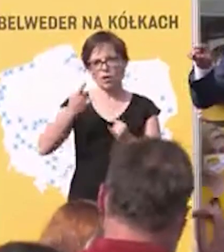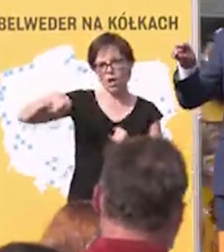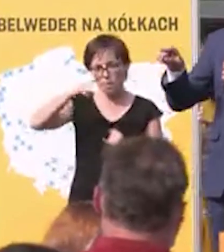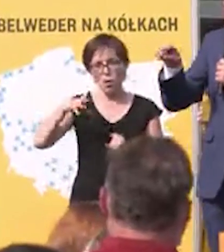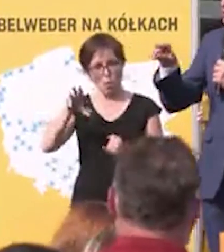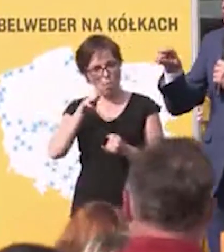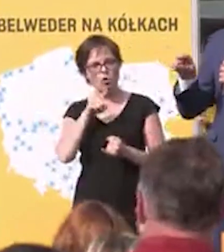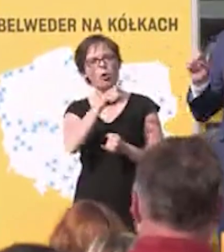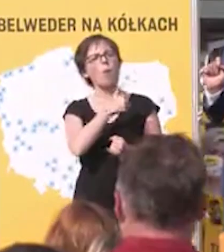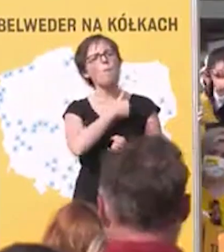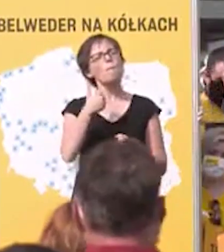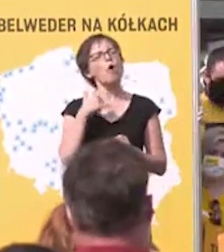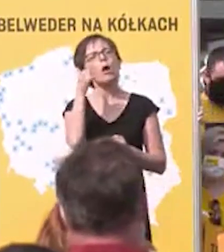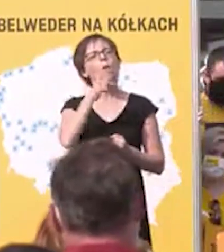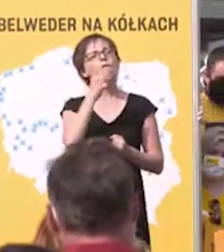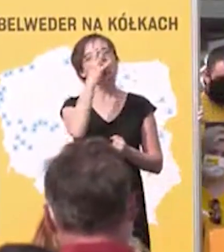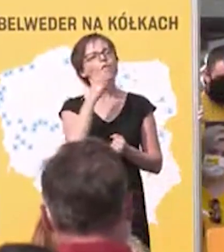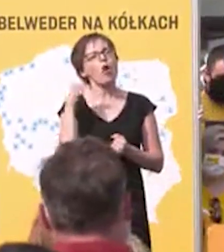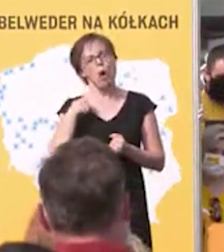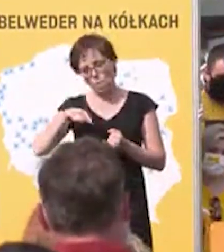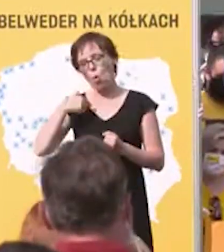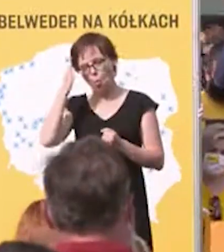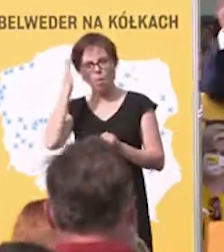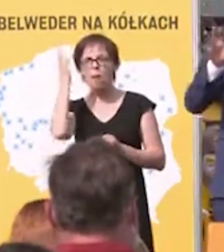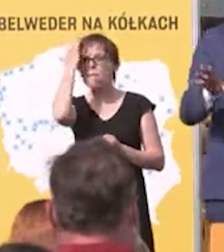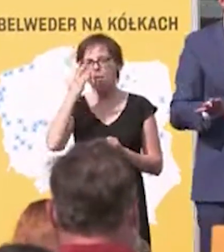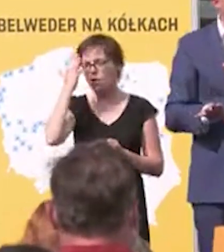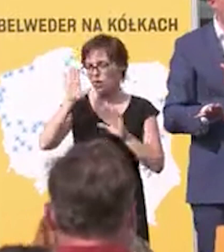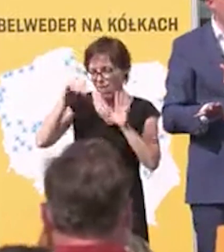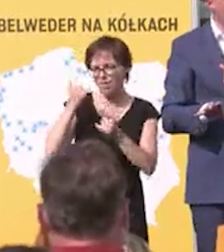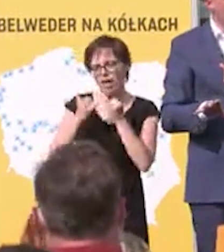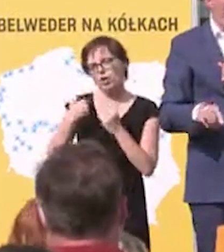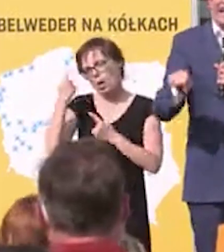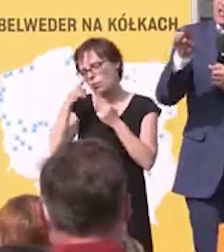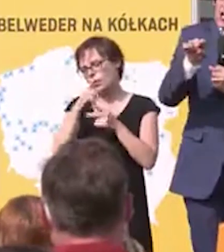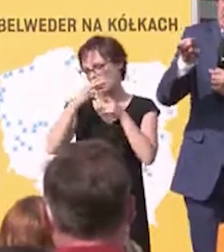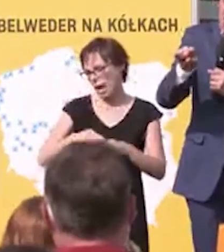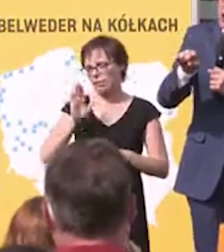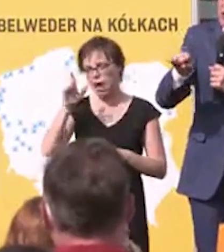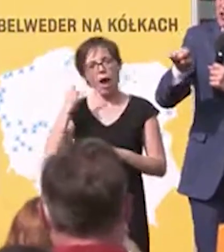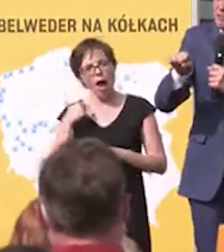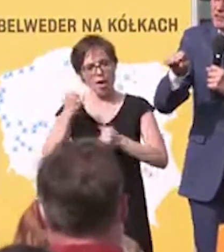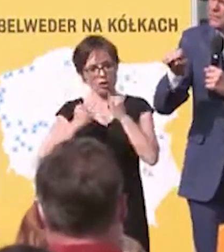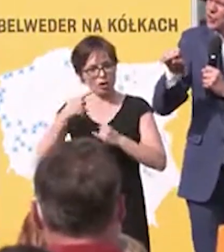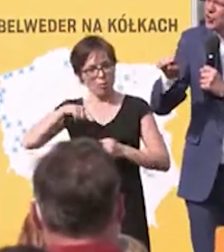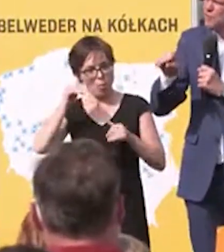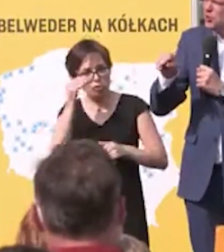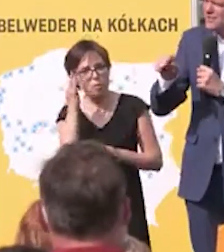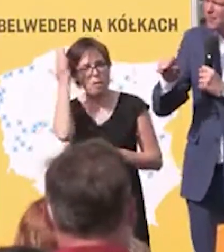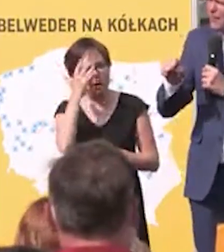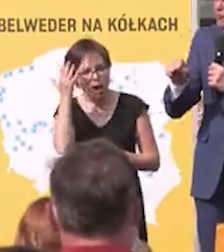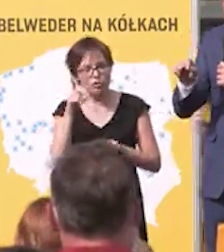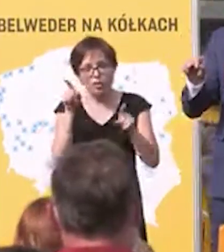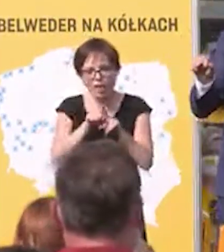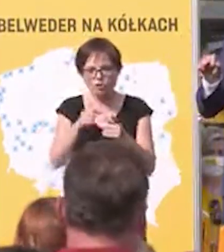wymarzyć, nawet jeżeli baliśmy się o tym powiedzieć głośno i mówiliśmy, że to naiwne marzenie, ale jeżeli mogliśmy też tę Polskę w tych